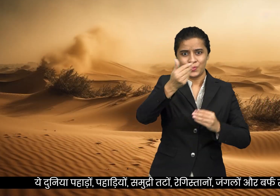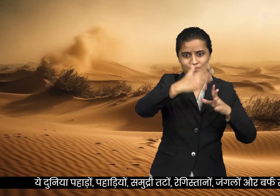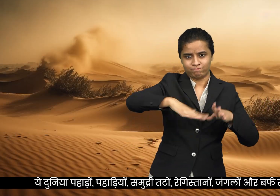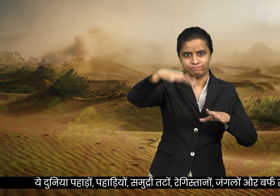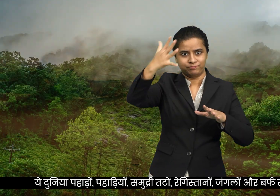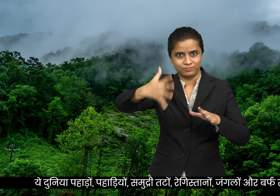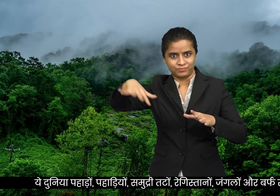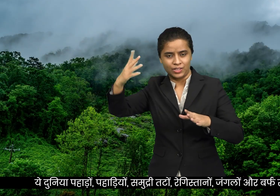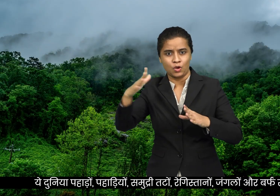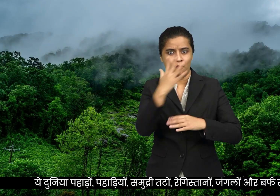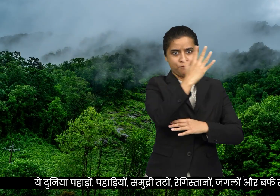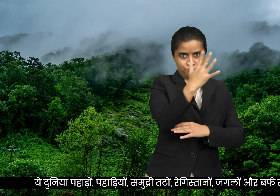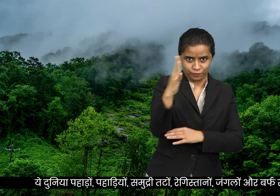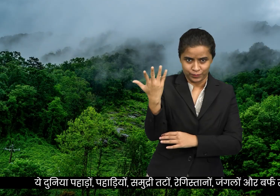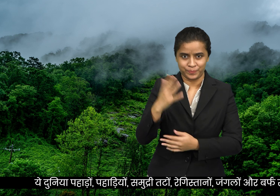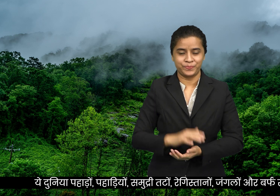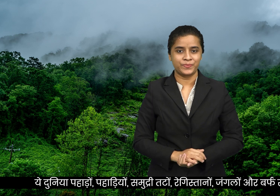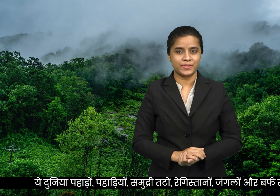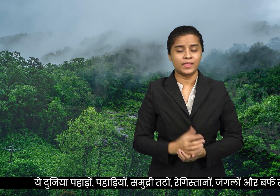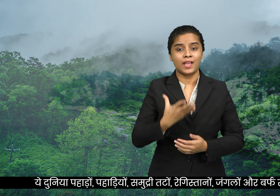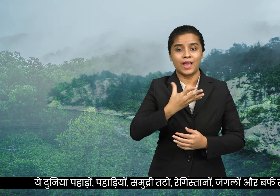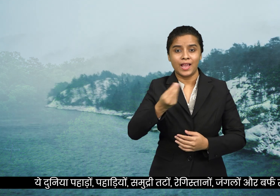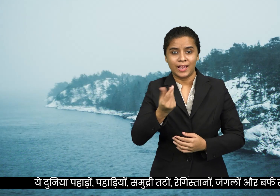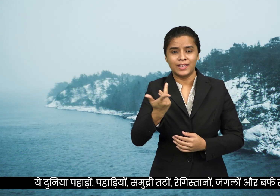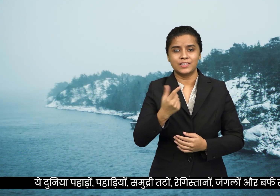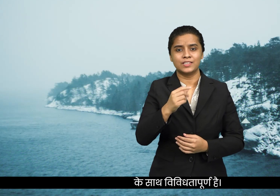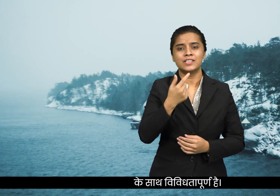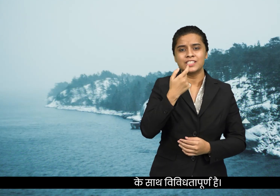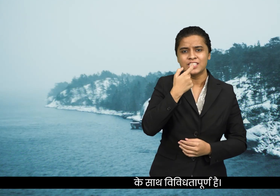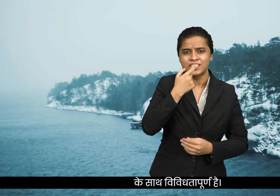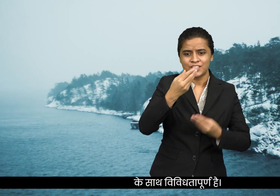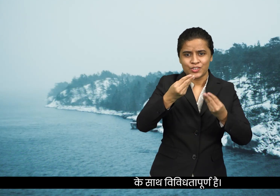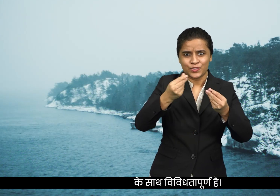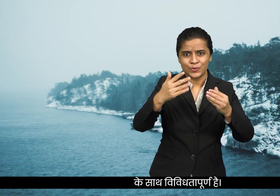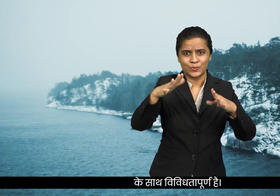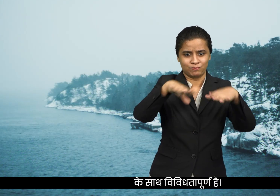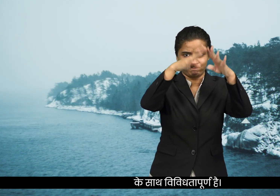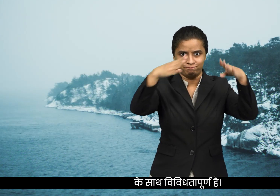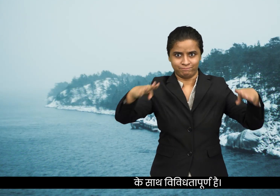रेगिस्तानों, जंगलों और बर्फ से ढके क्षेत्रों के साथ विविधतापूर्ण है।